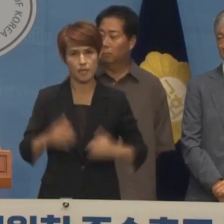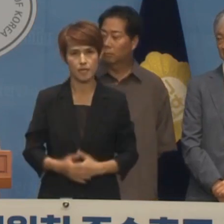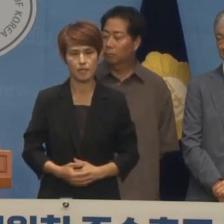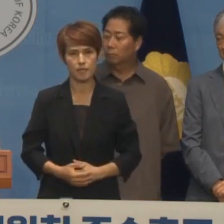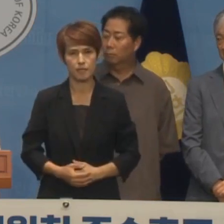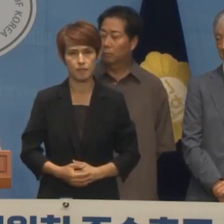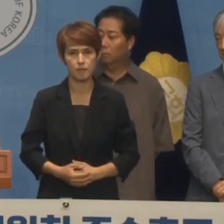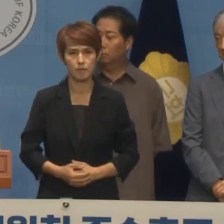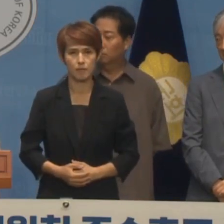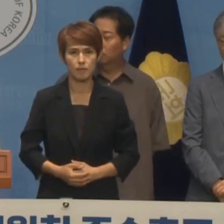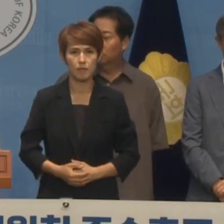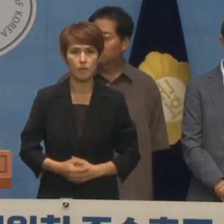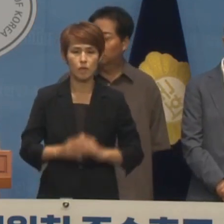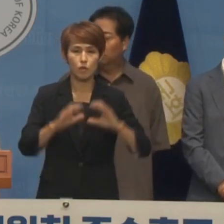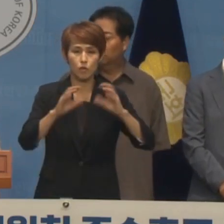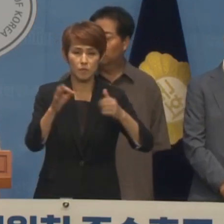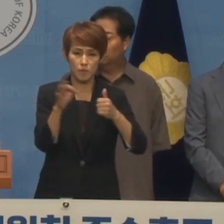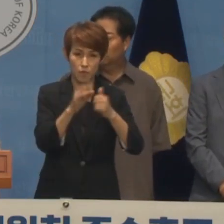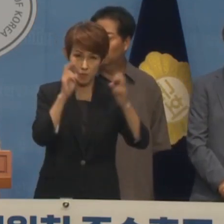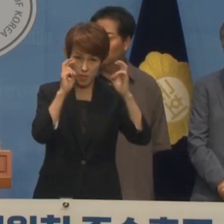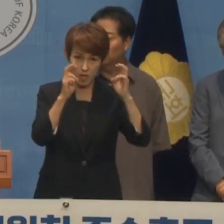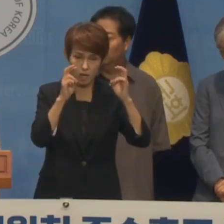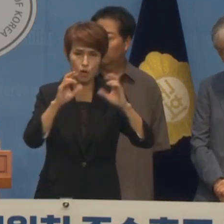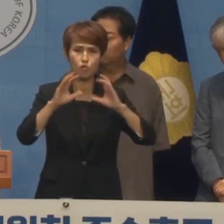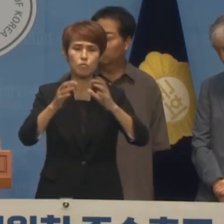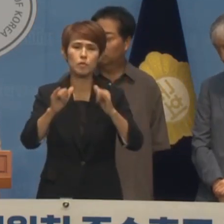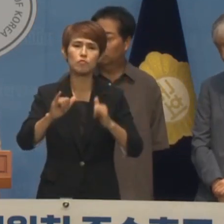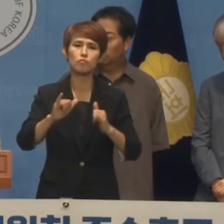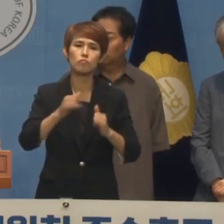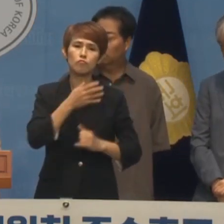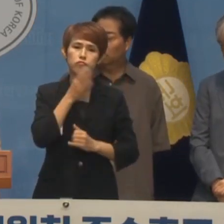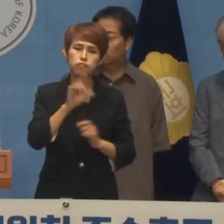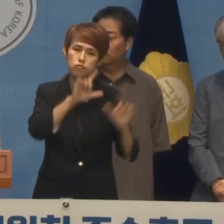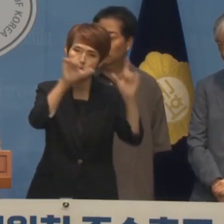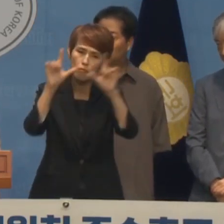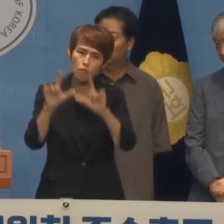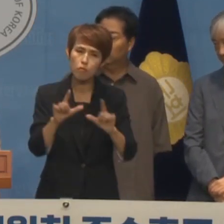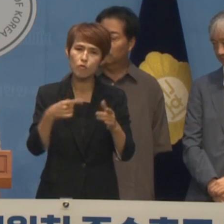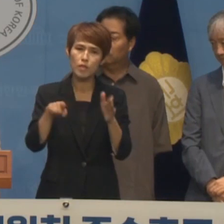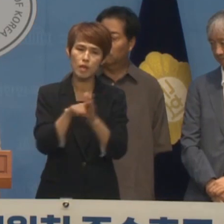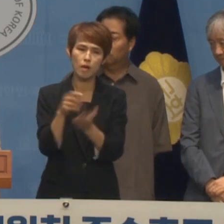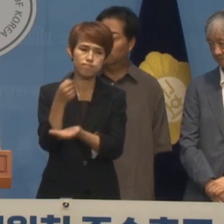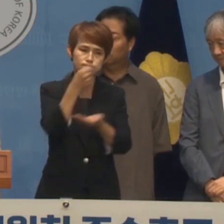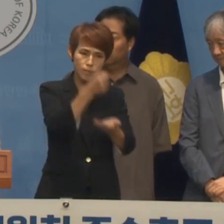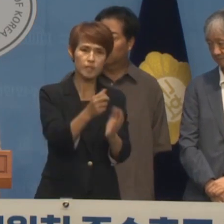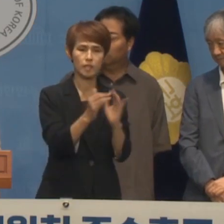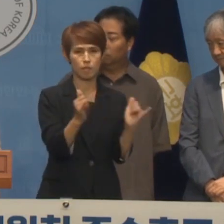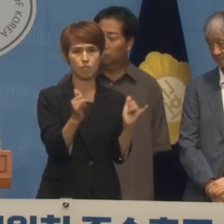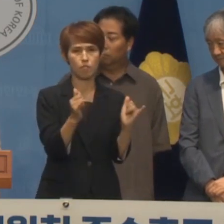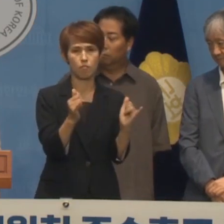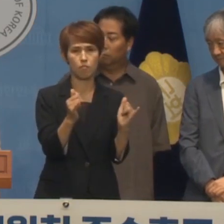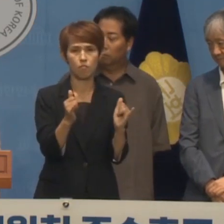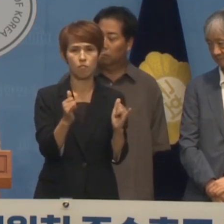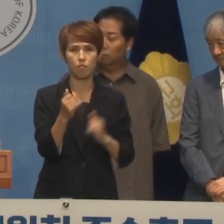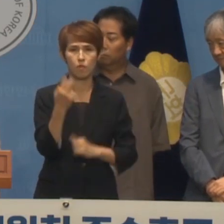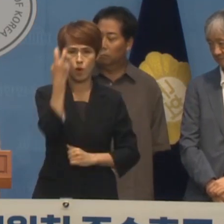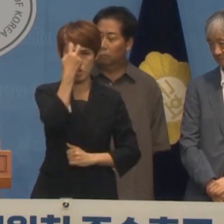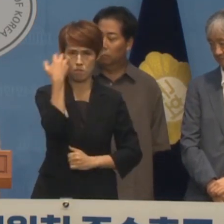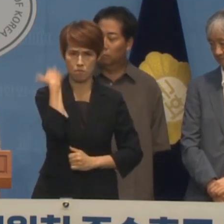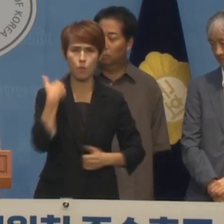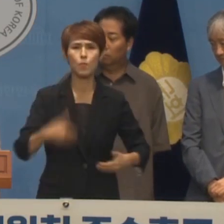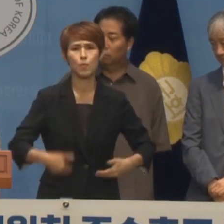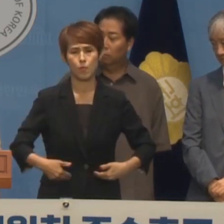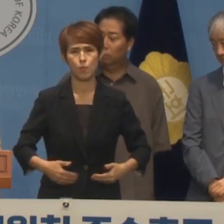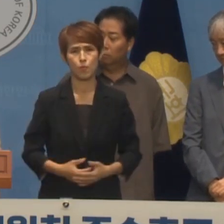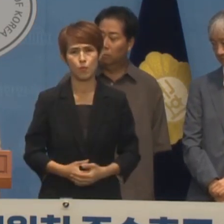이행하라. 국민연금은 국민의 노후 자금을 수탁하는 수탁자로서 선량한 관리자의 의무를 다해야